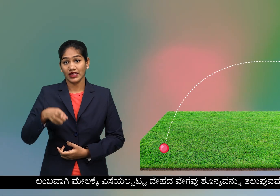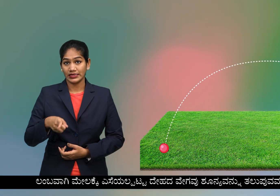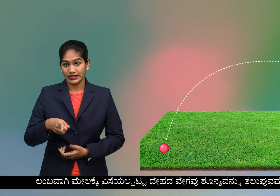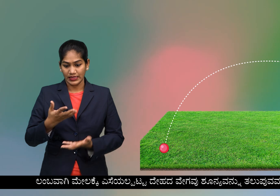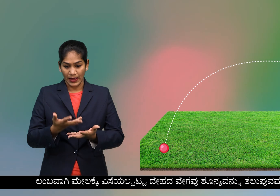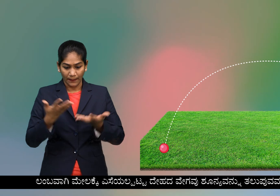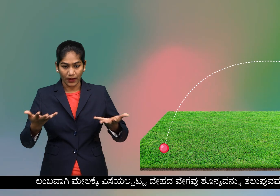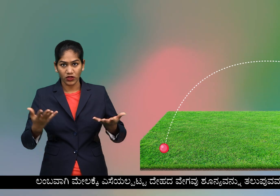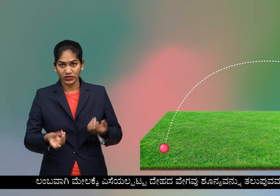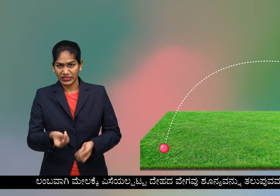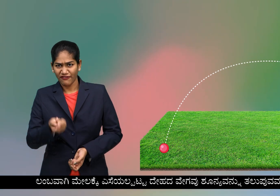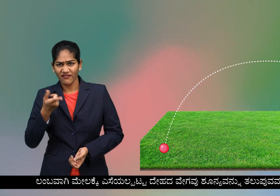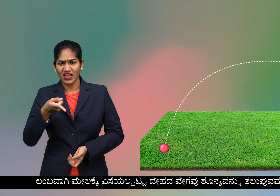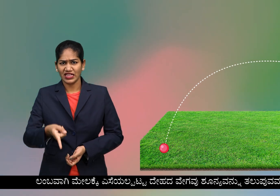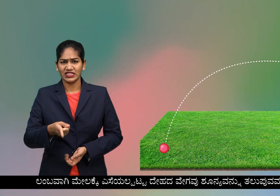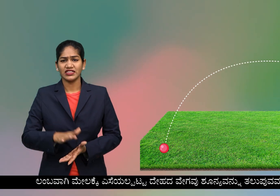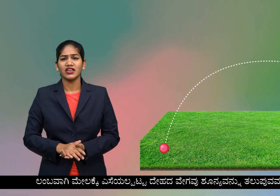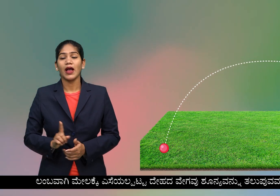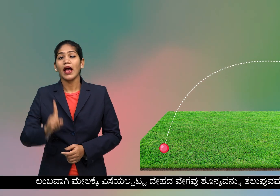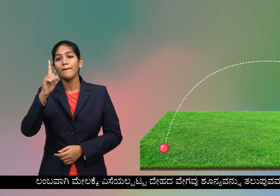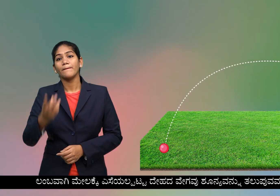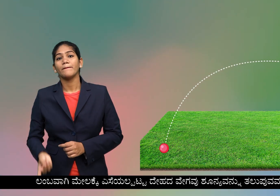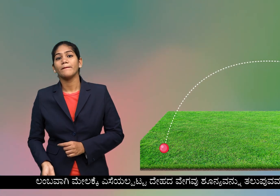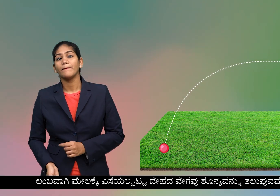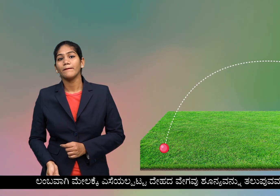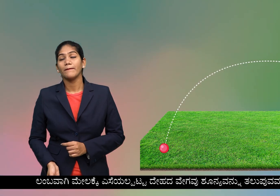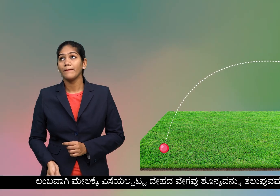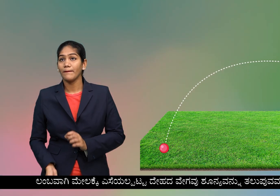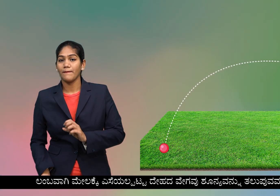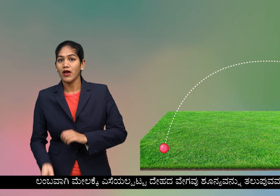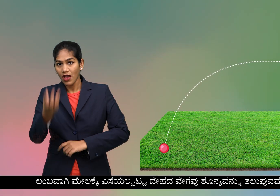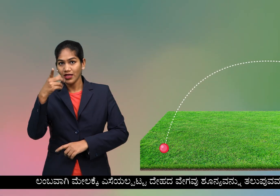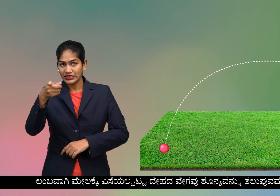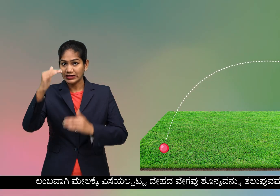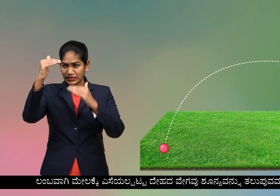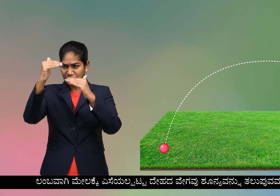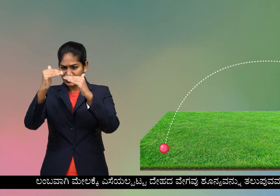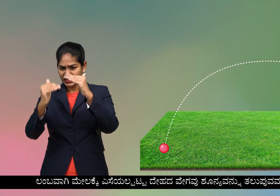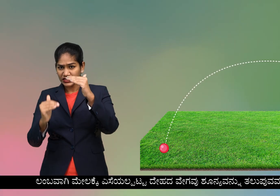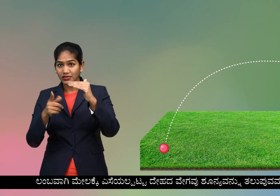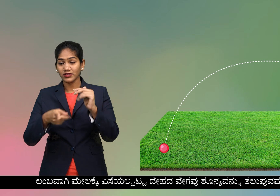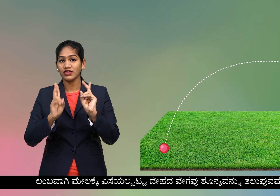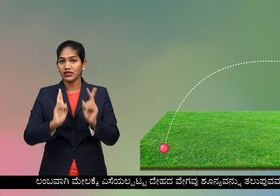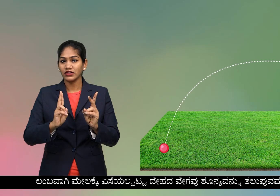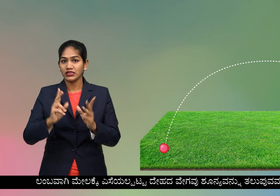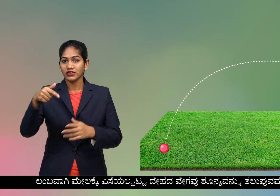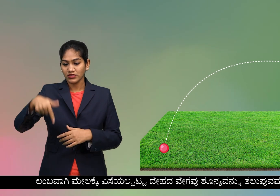ಲಂಬವಾಗಿ ಮೇಲಕ್ಕೆ ಎಸೆಯಲ್ಪಟ್ಟ ದೇಹದ ವೇಗವು ಶೂನ್ಯವನ್ನು ತಲುಪುವವರೆಗೆ ಕಡಿಮೆಯಾಗುತ್ತದೆ.